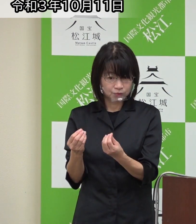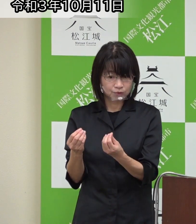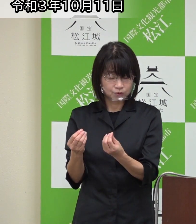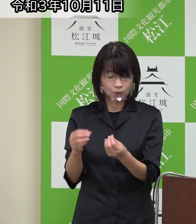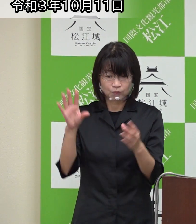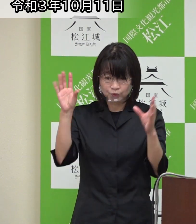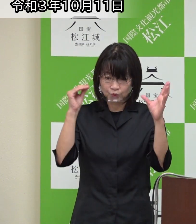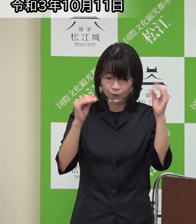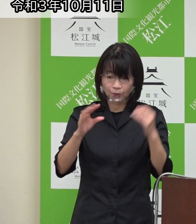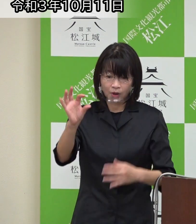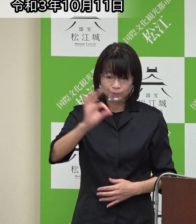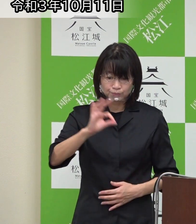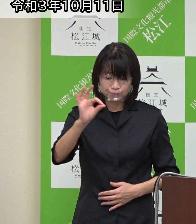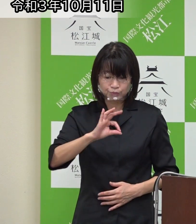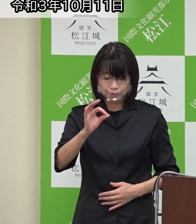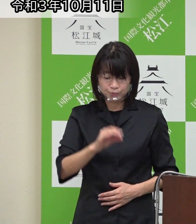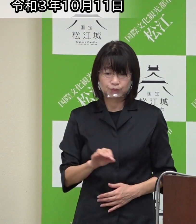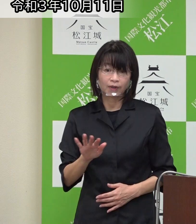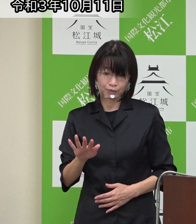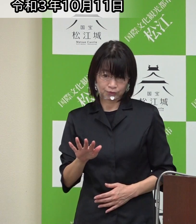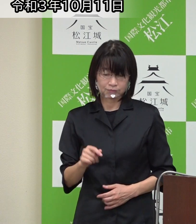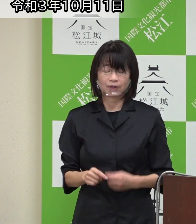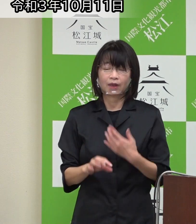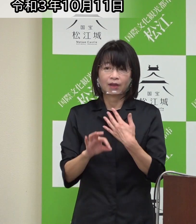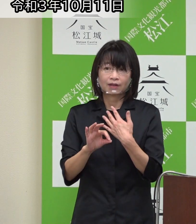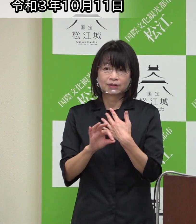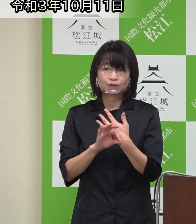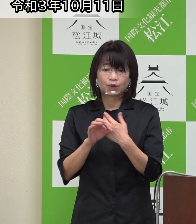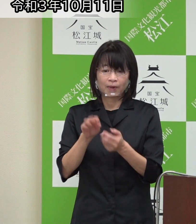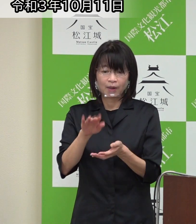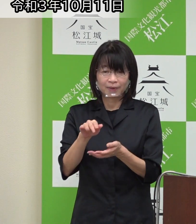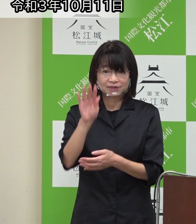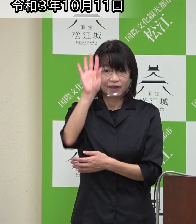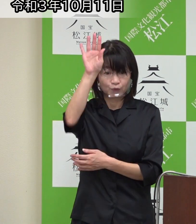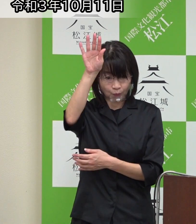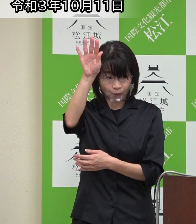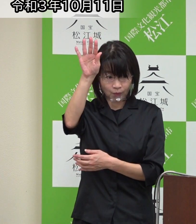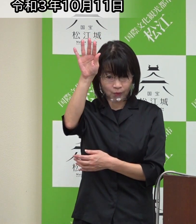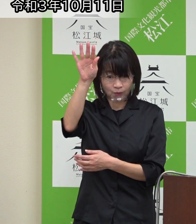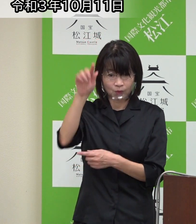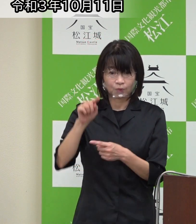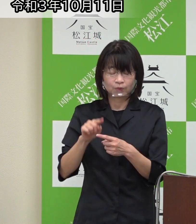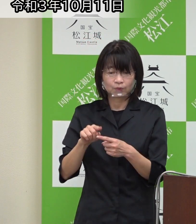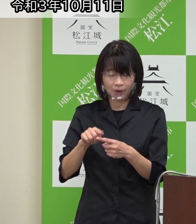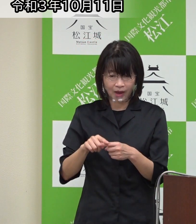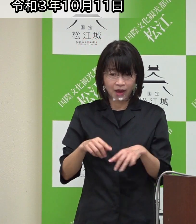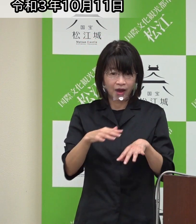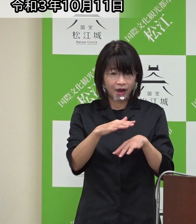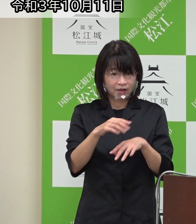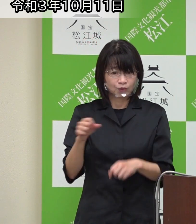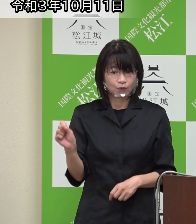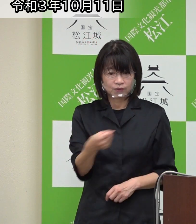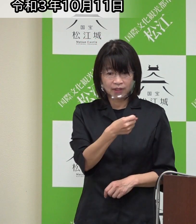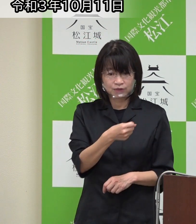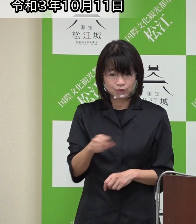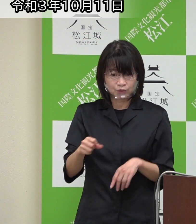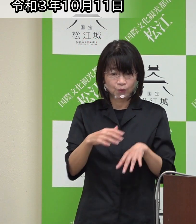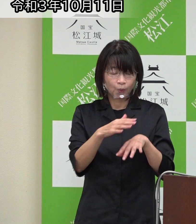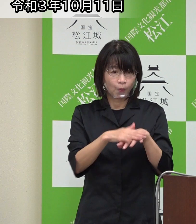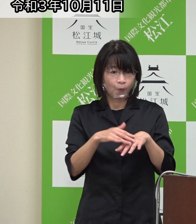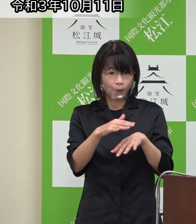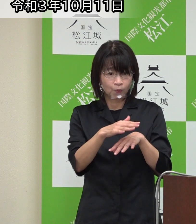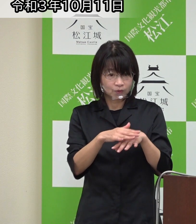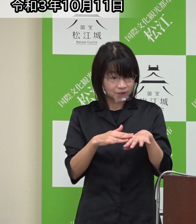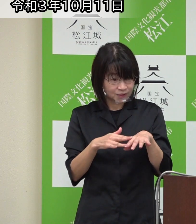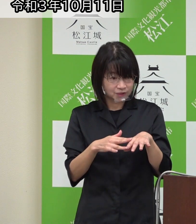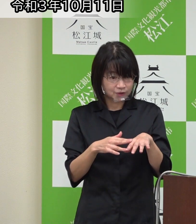ですけども、はい、例えばそのスサノオマジックであったりだとか、錦織圭選手のお母様が来た時とか、明らかにその反応がいい